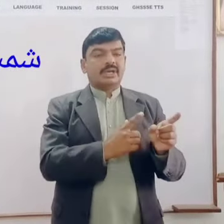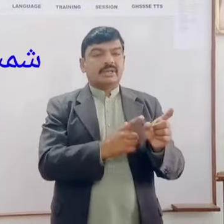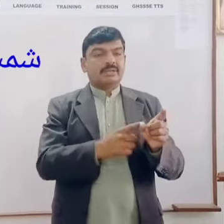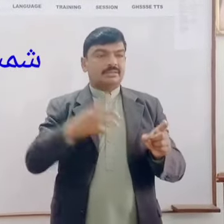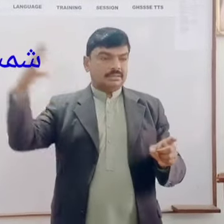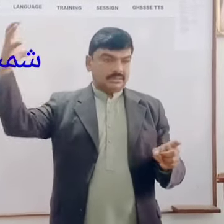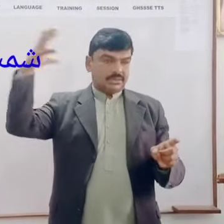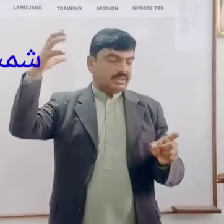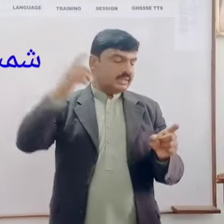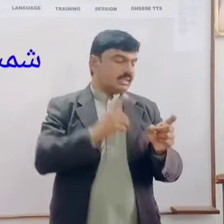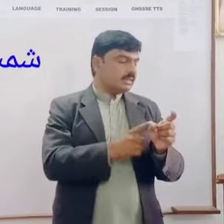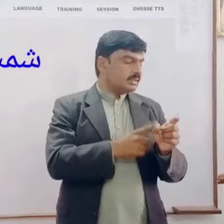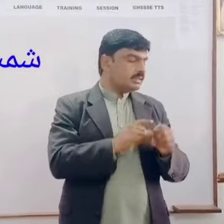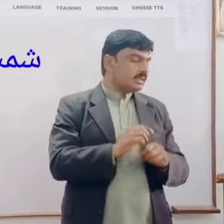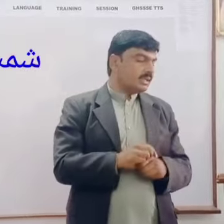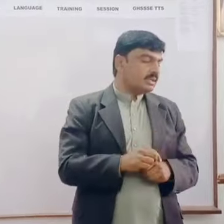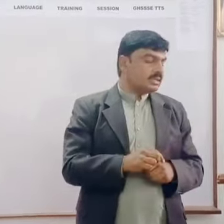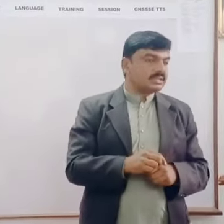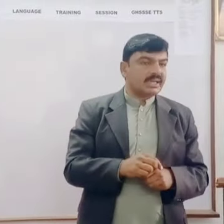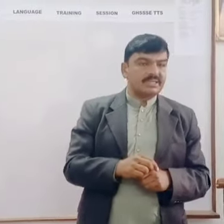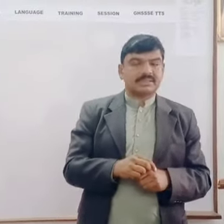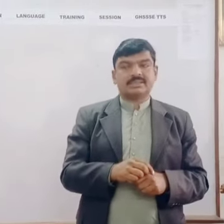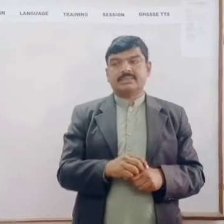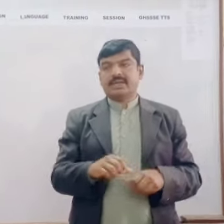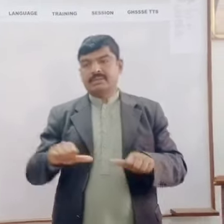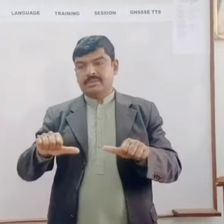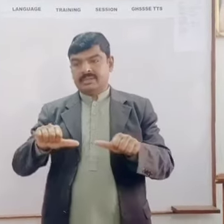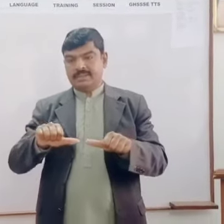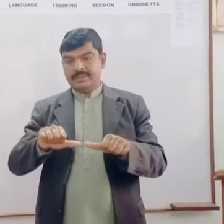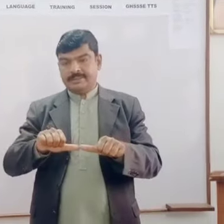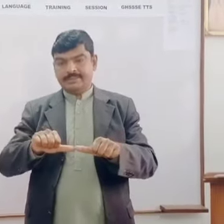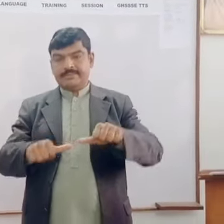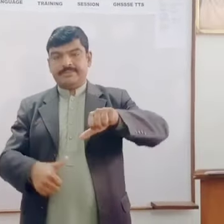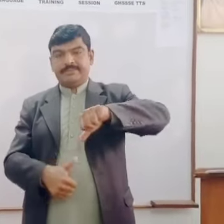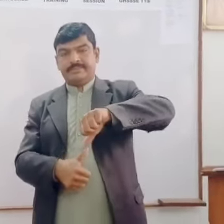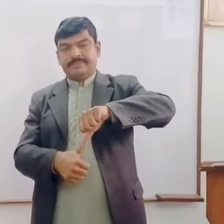साल, सूरज के साथ, साइज, कल मैंने बात की थी,